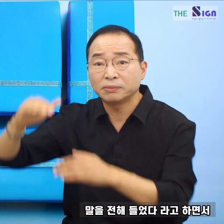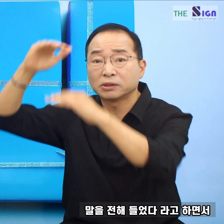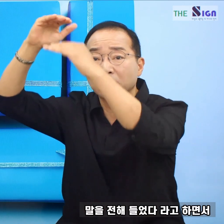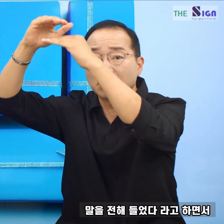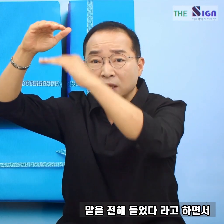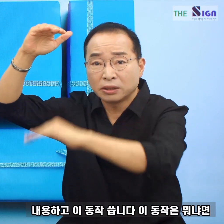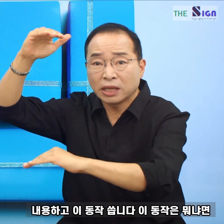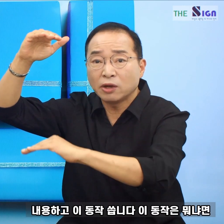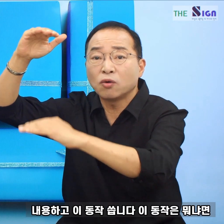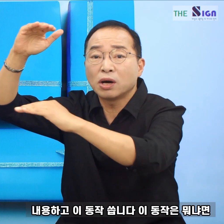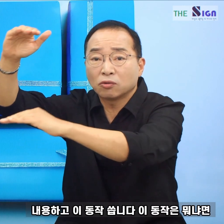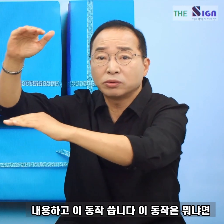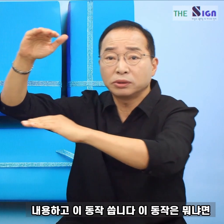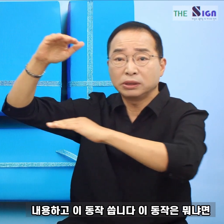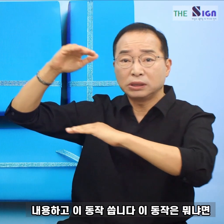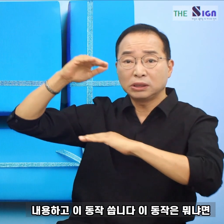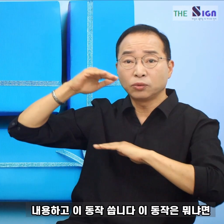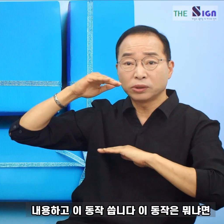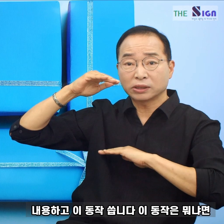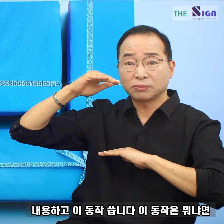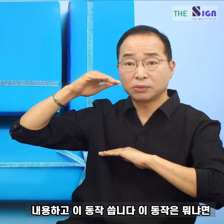하면서 내용하고 이 동작 씁니다.